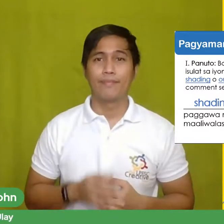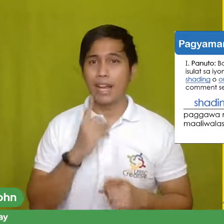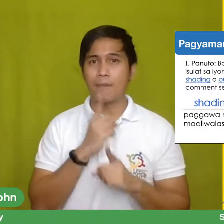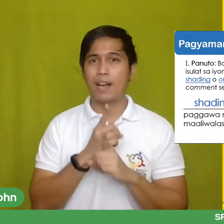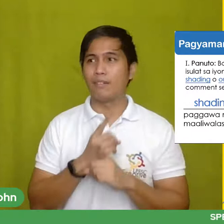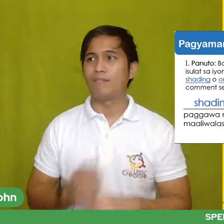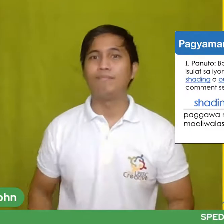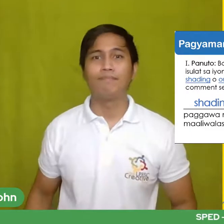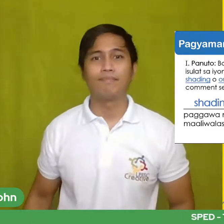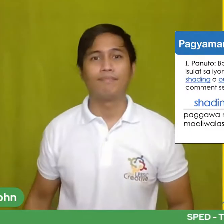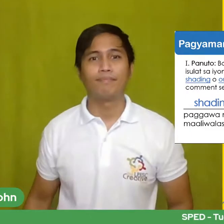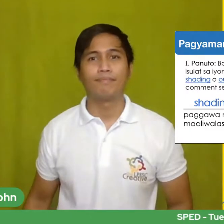Tama.